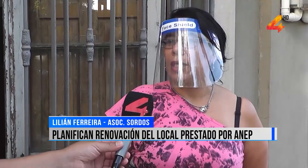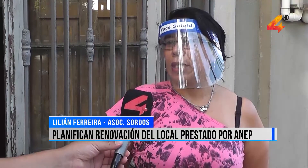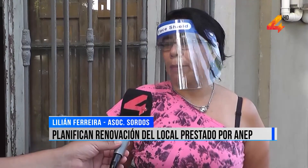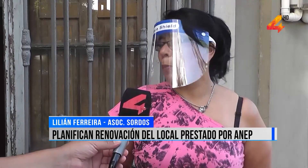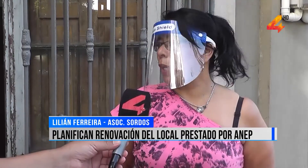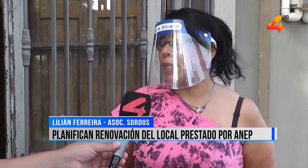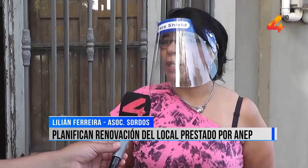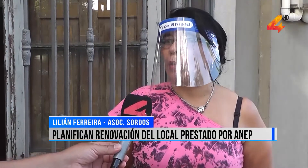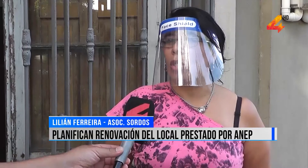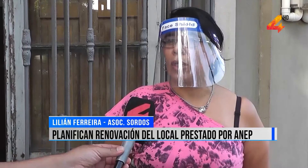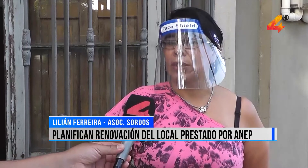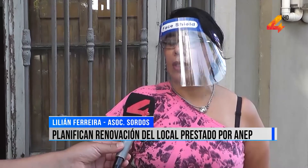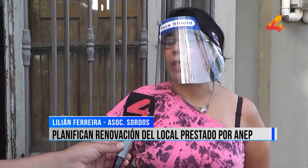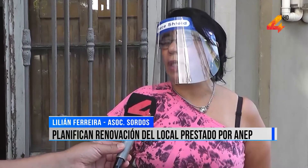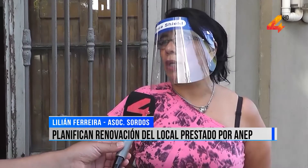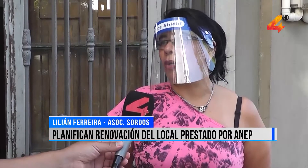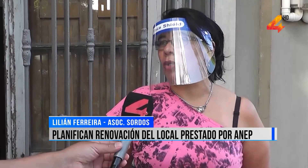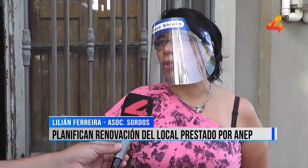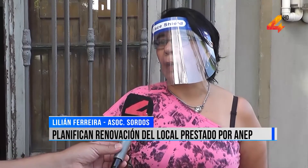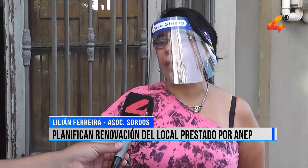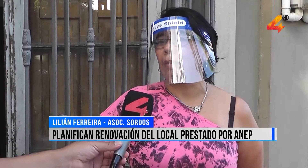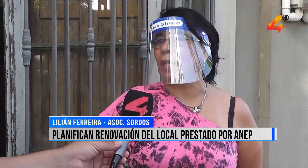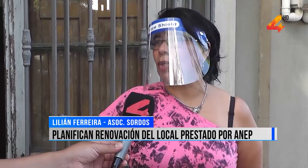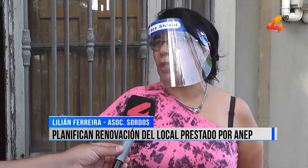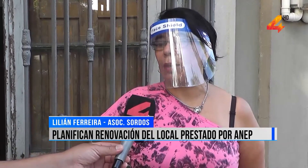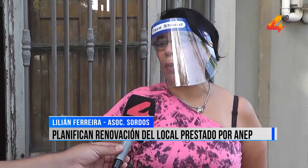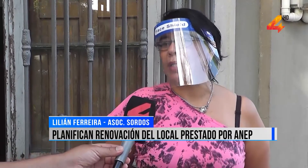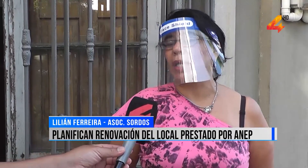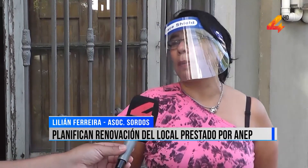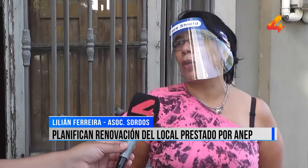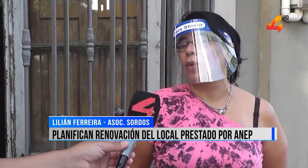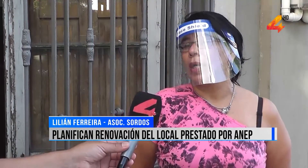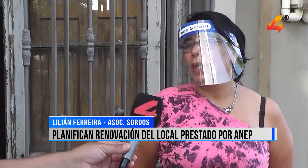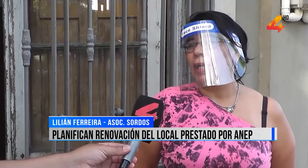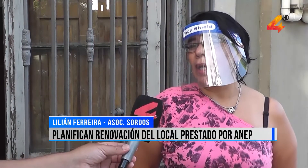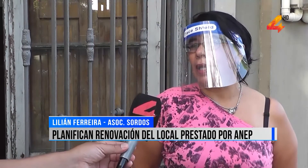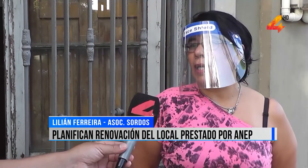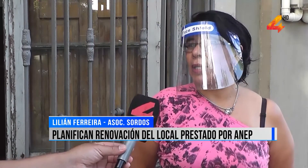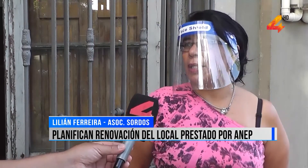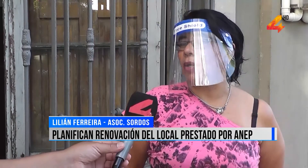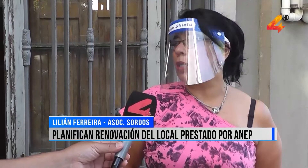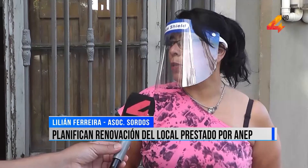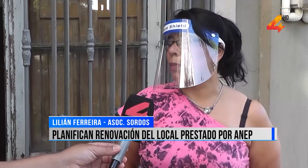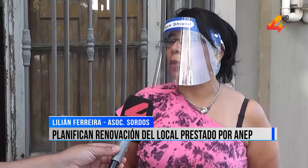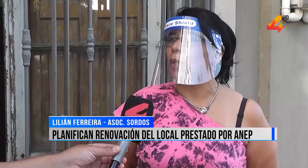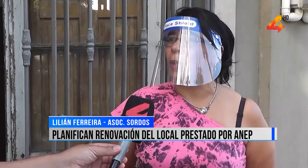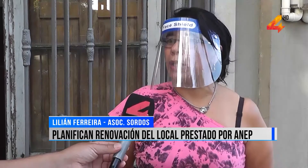también pueden hacer reuniones. Se entiende que ahora con esto de la pandemia no se puede hacer, pero la idea es esa, ahora estamos armando una vuelta